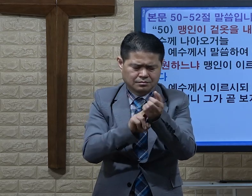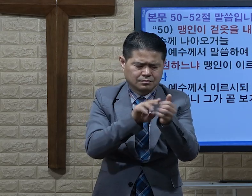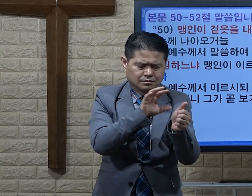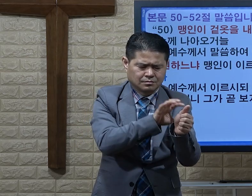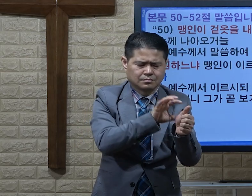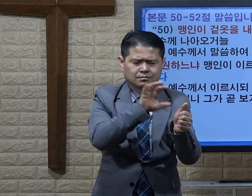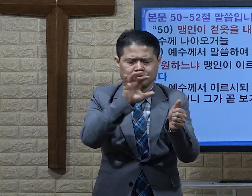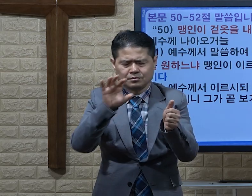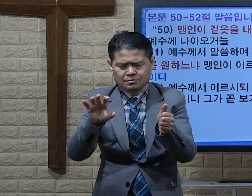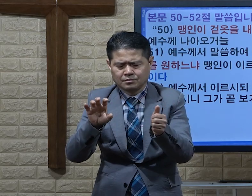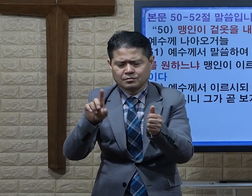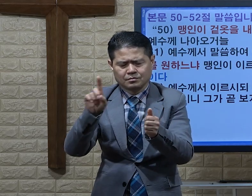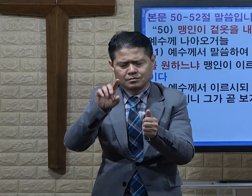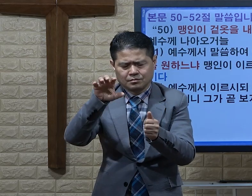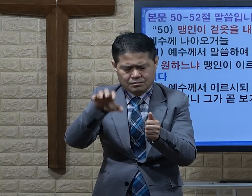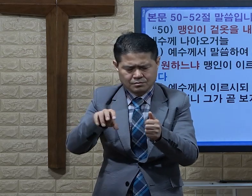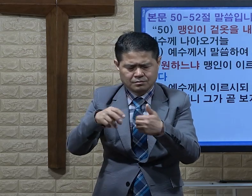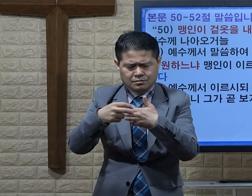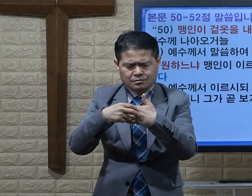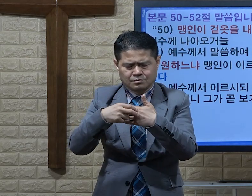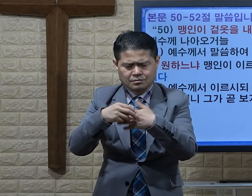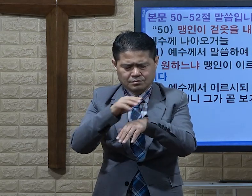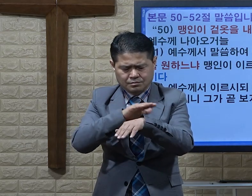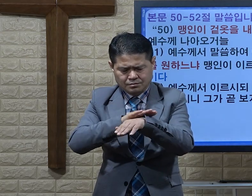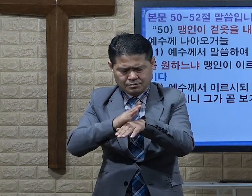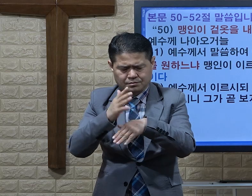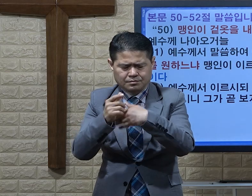눈을 뜨는 방법에 예수님 사례와도 같이